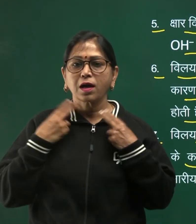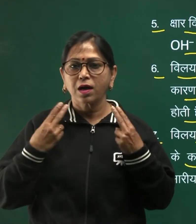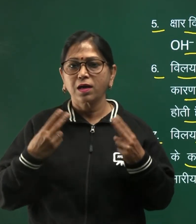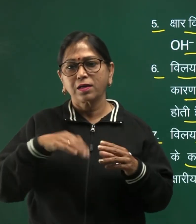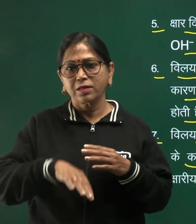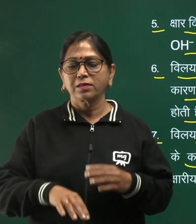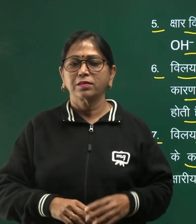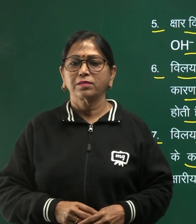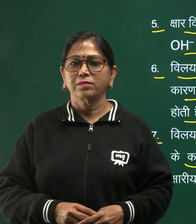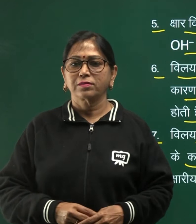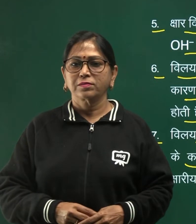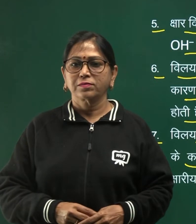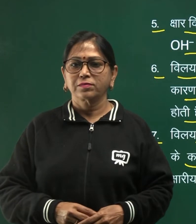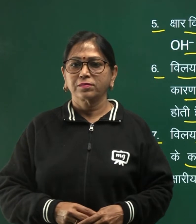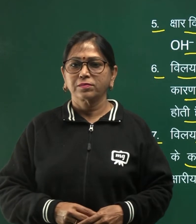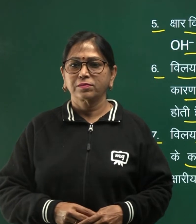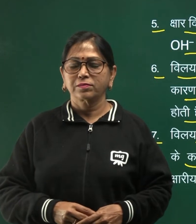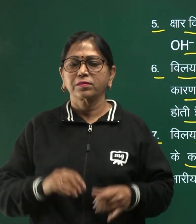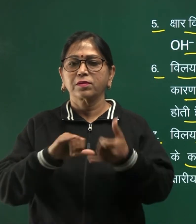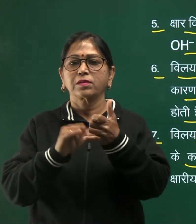निर्माण के कारण ही